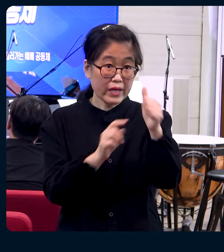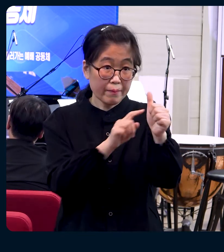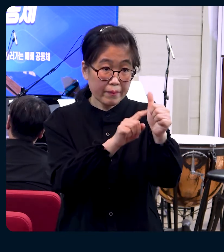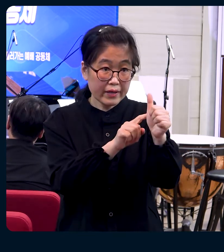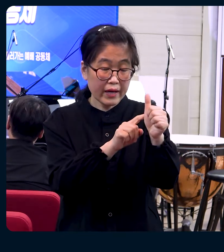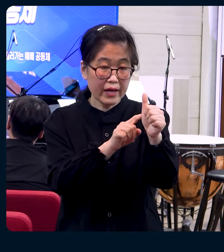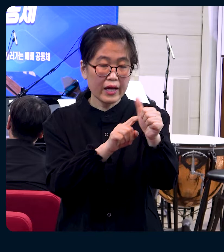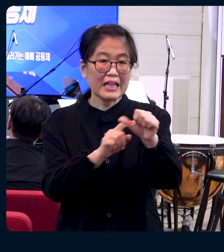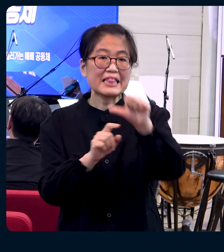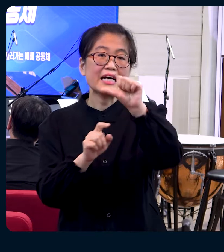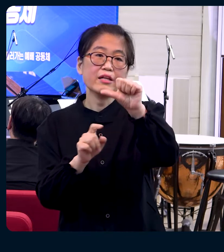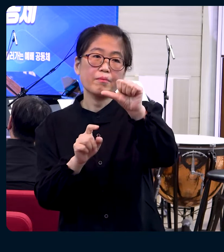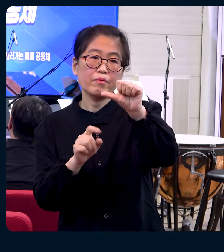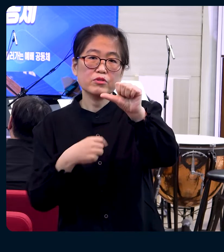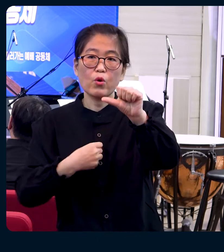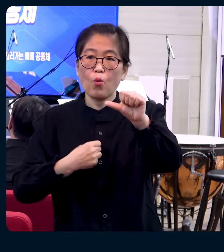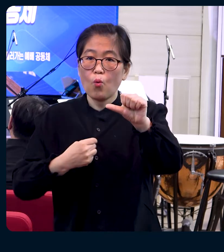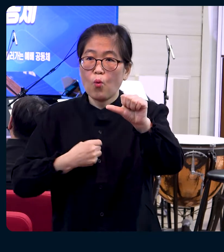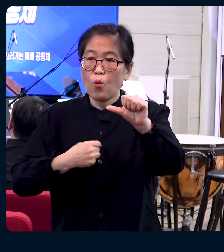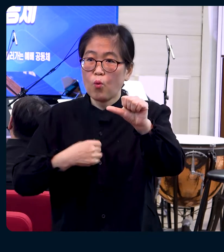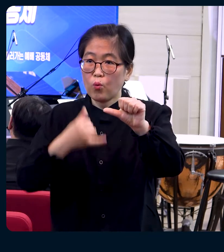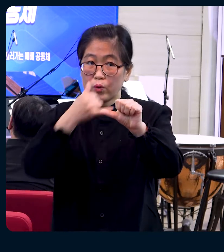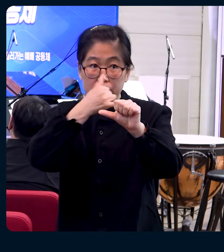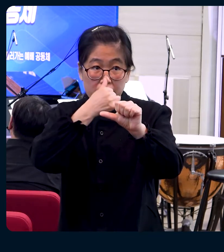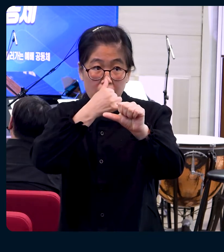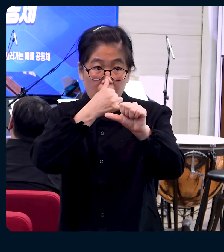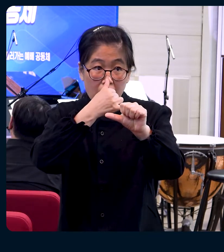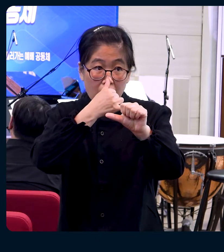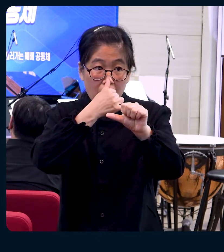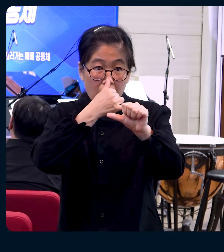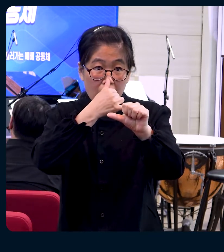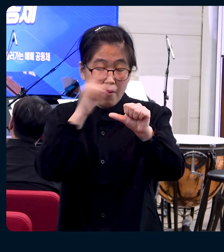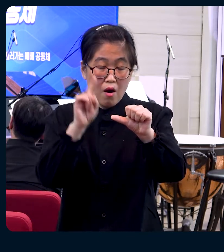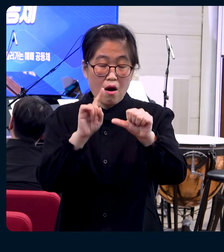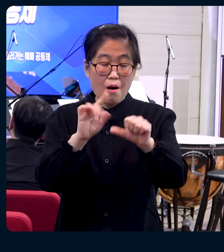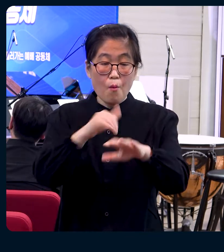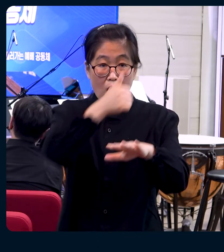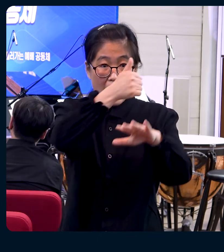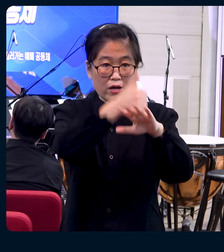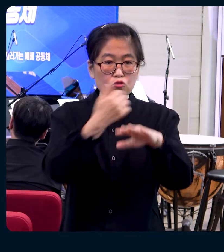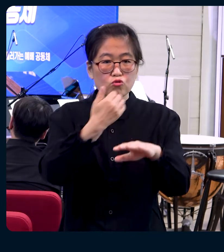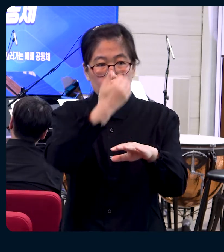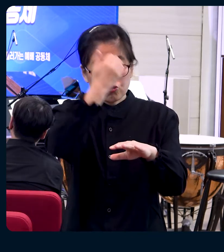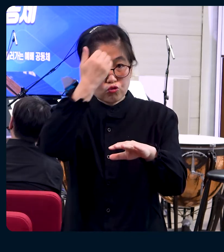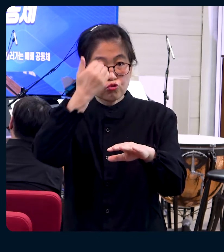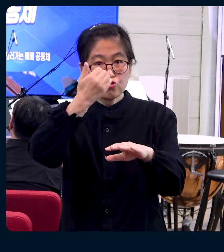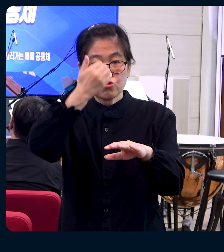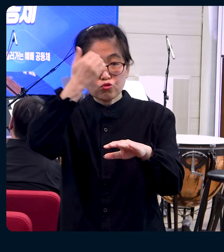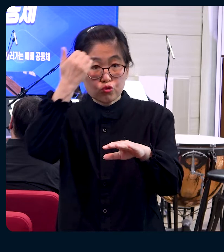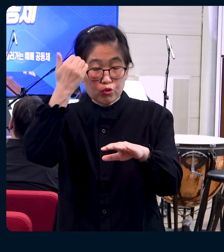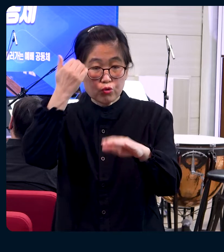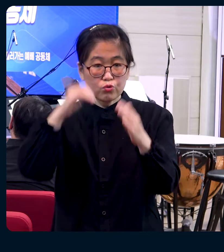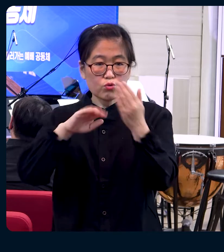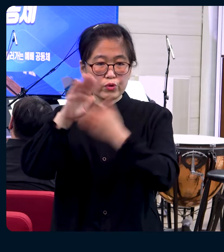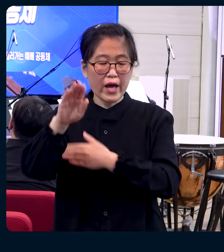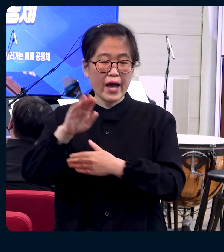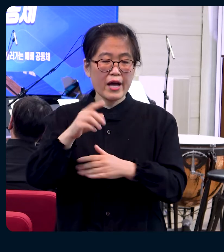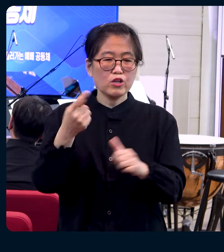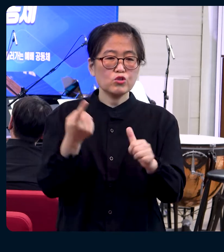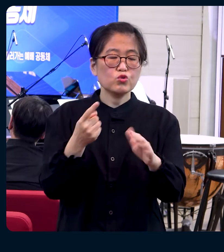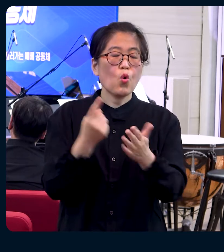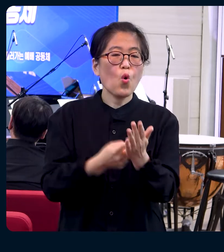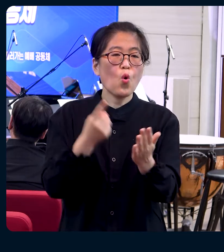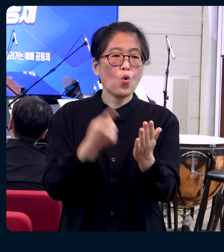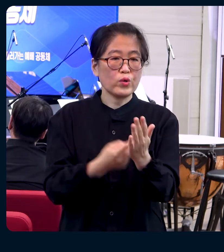요셉에게 5번째 옷이 있습니다. 그것은 바로왕이 꿈을 꾼 다음에 총리가 된 다음에 입는